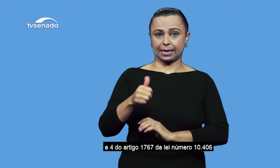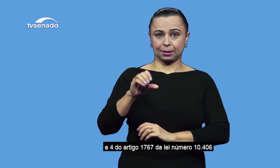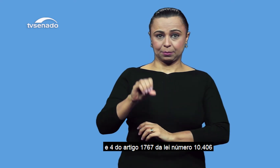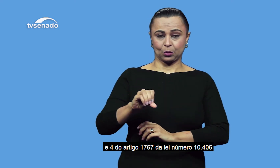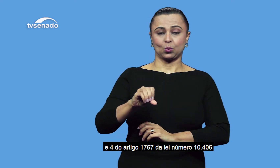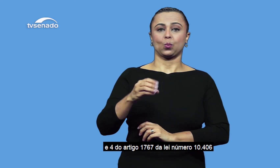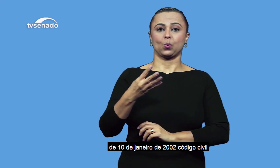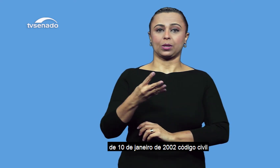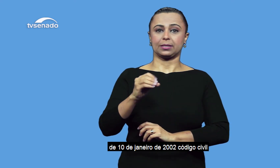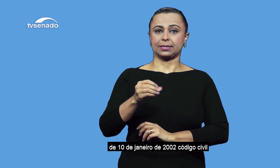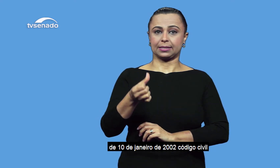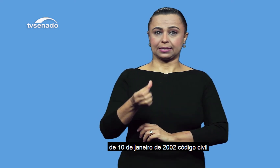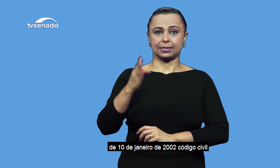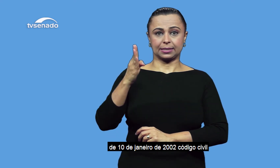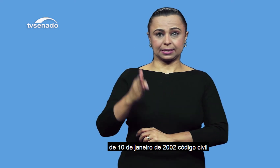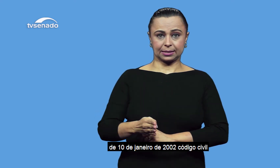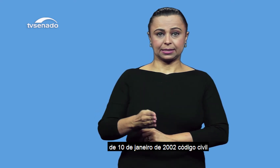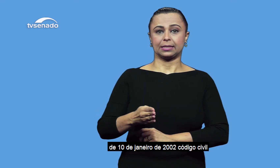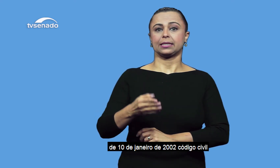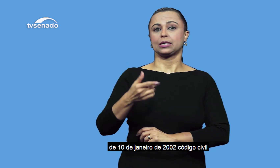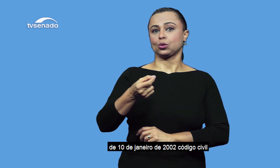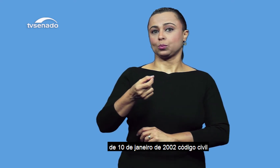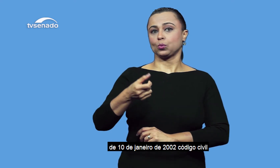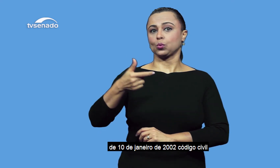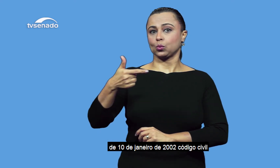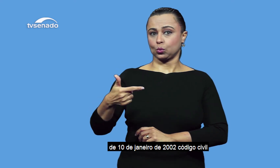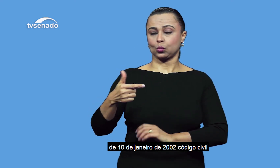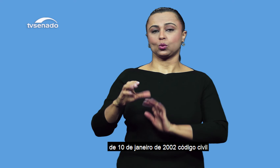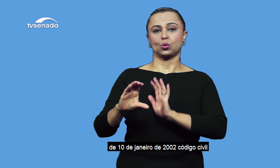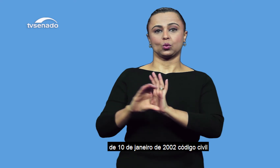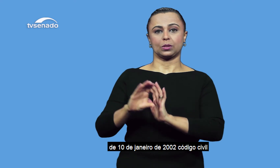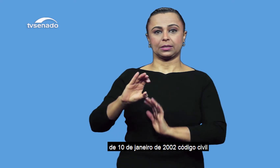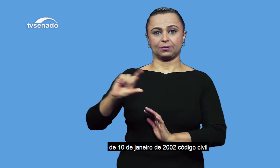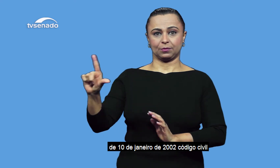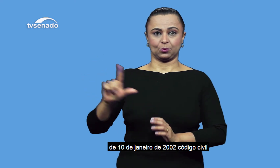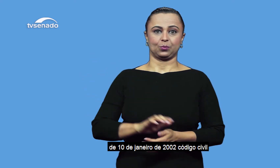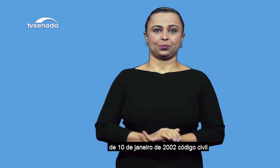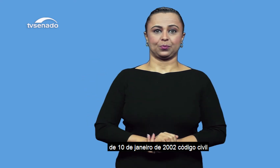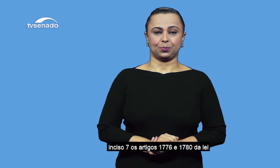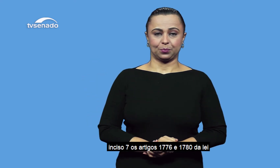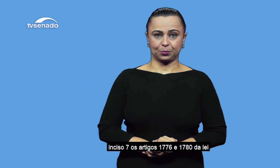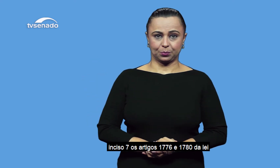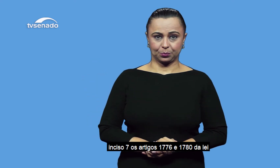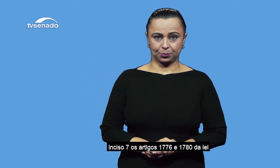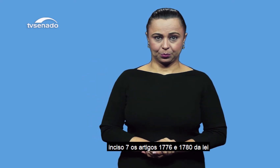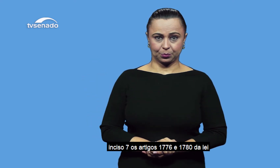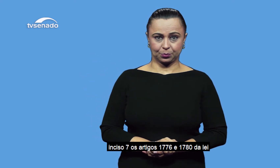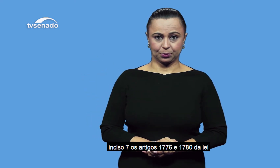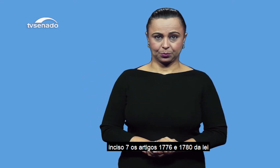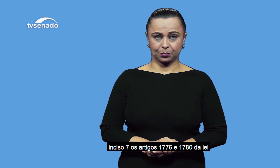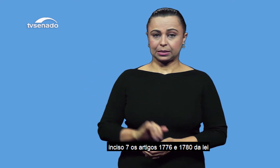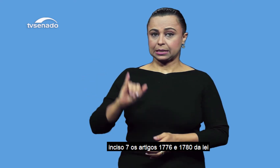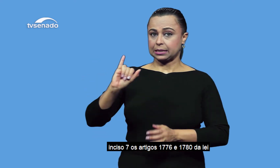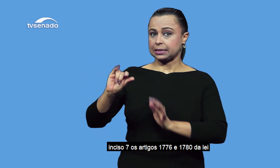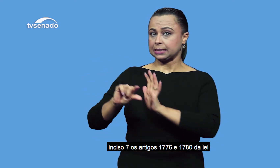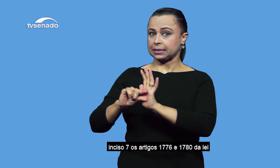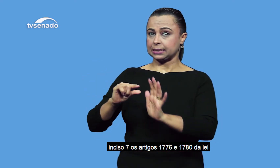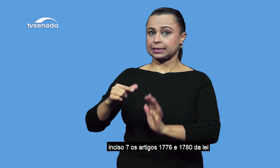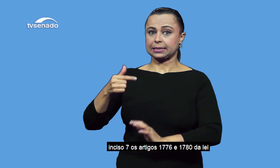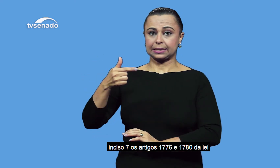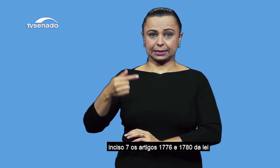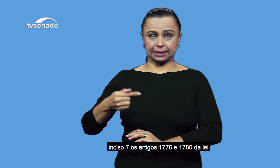10.406 de 10 de janeiro de 2002 código civil inciso 7 os